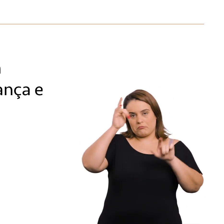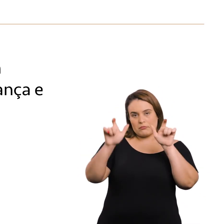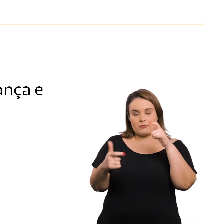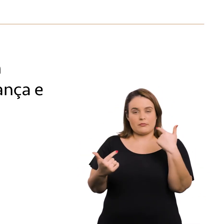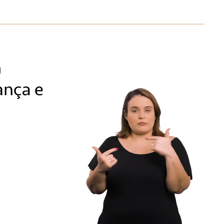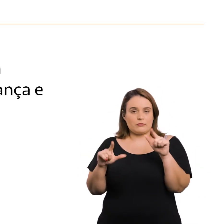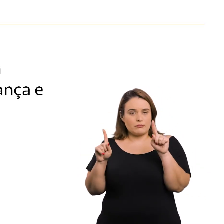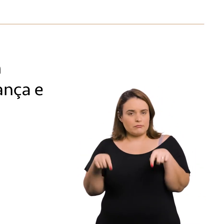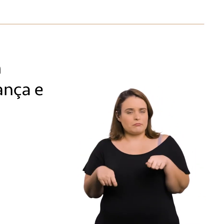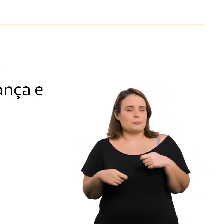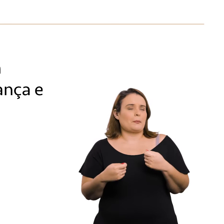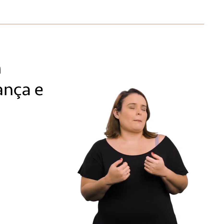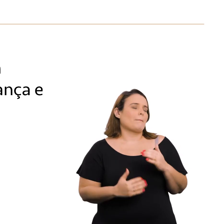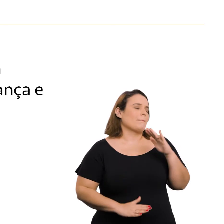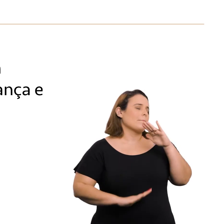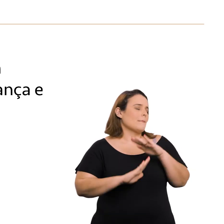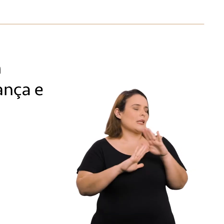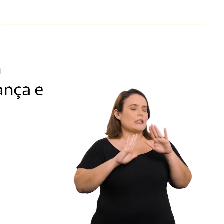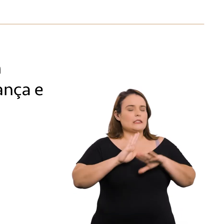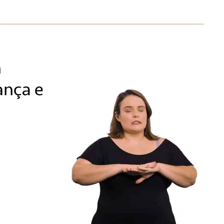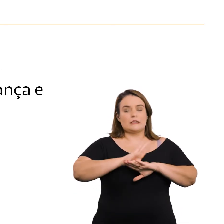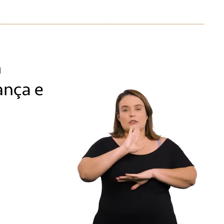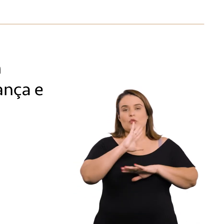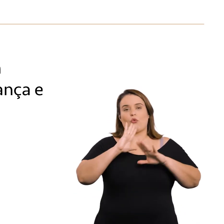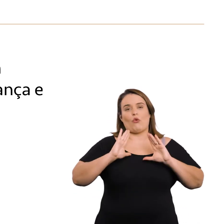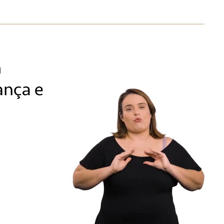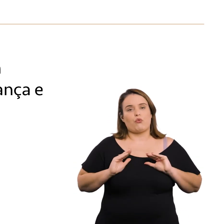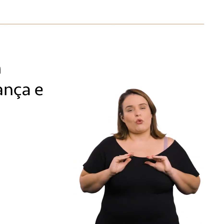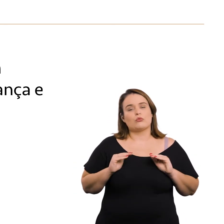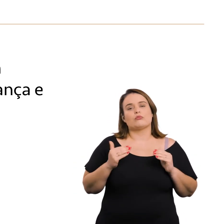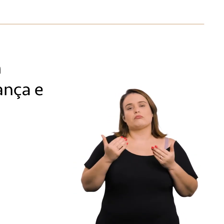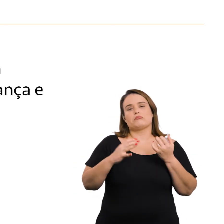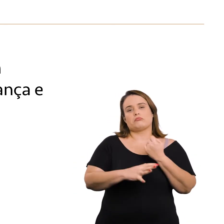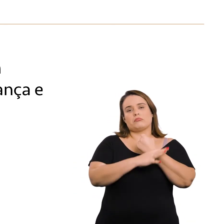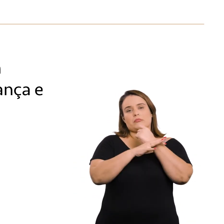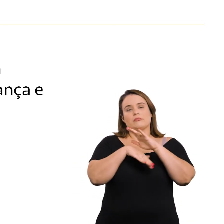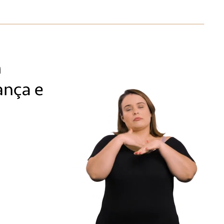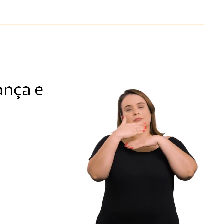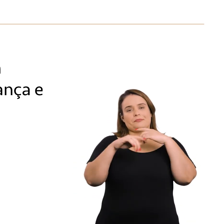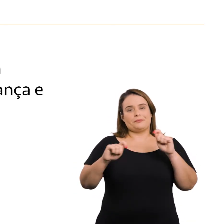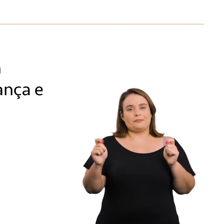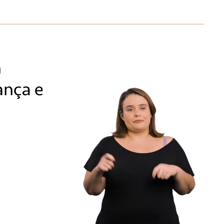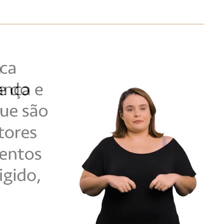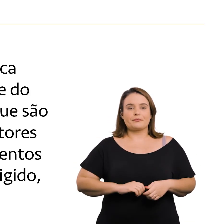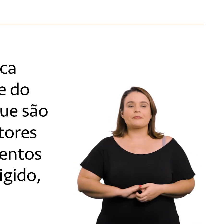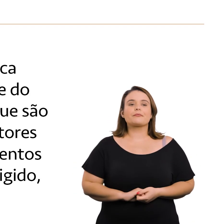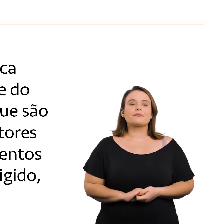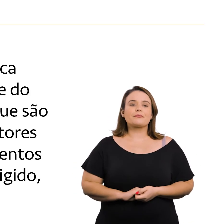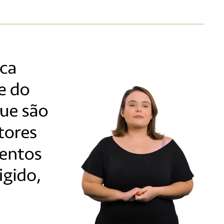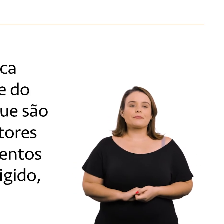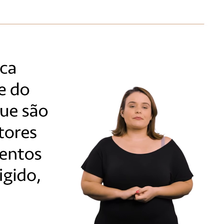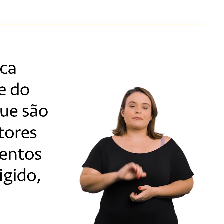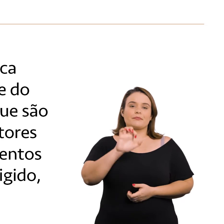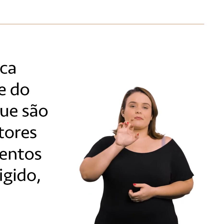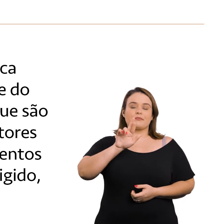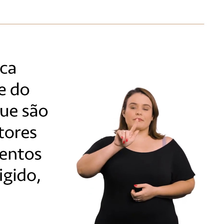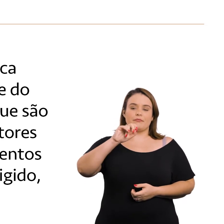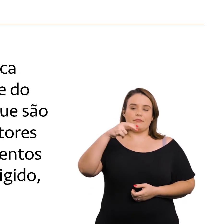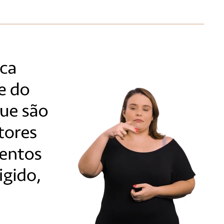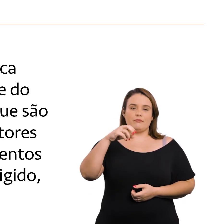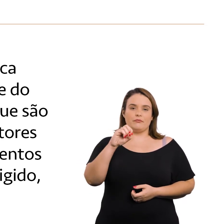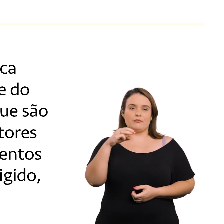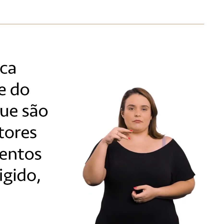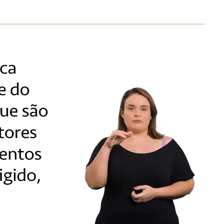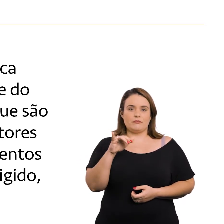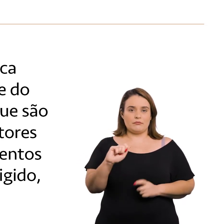a proporcionar um máximo de conforto, segurança e desempenho eficiente, fecha aspas. A ergonomia,